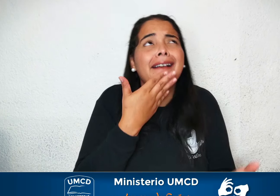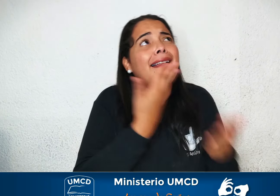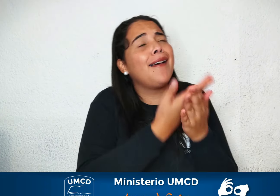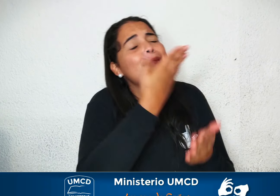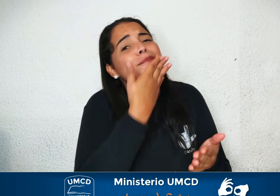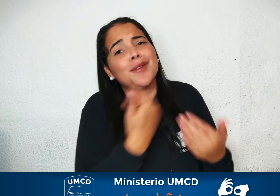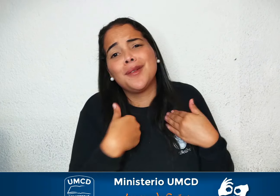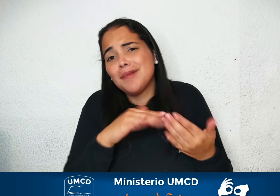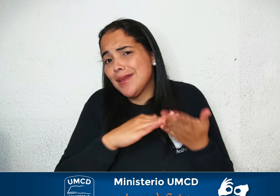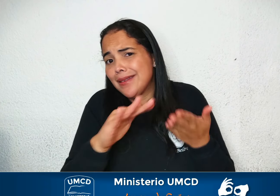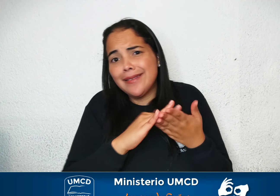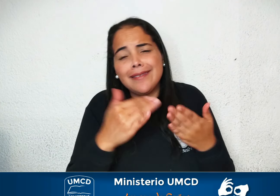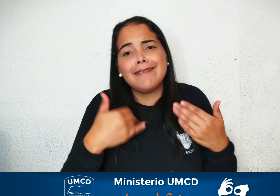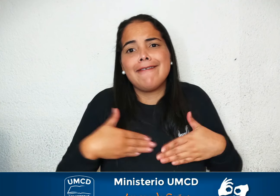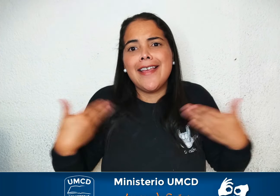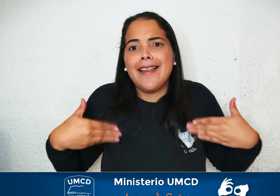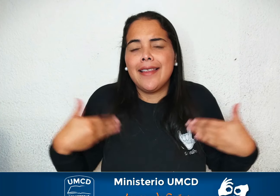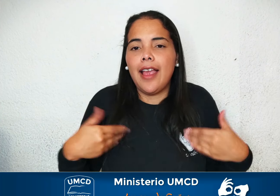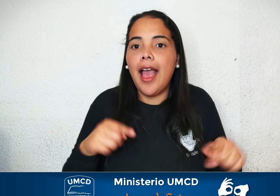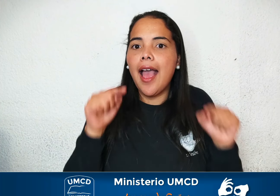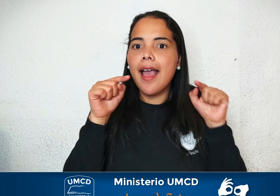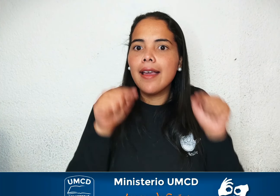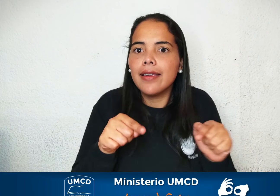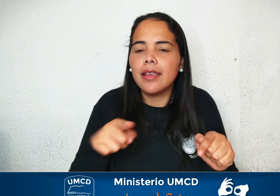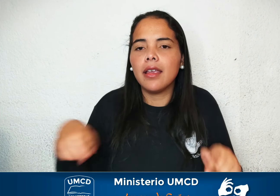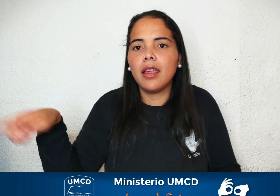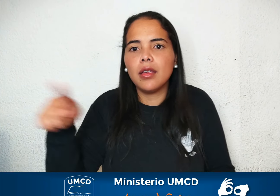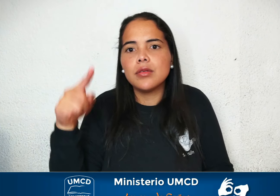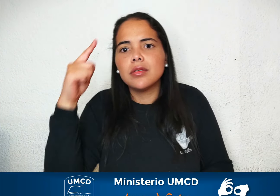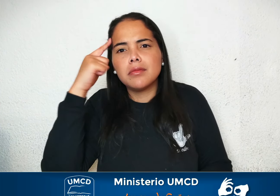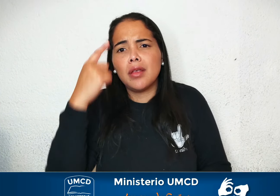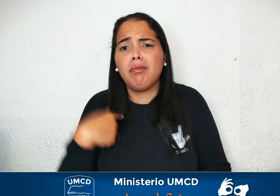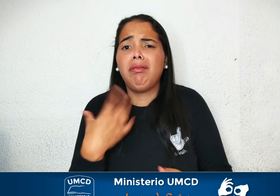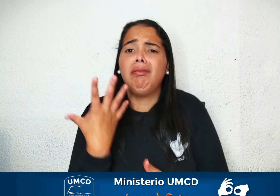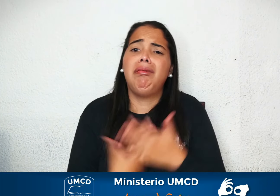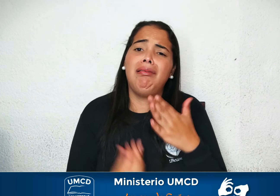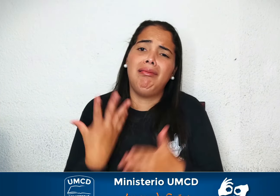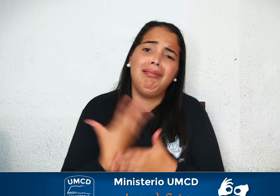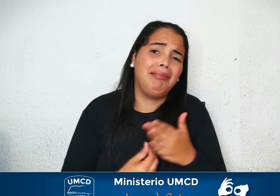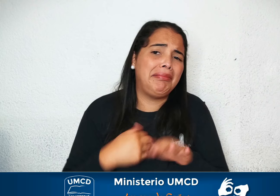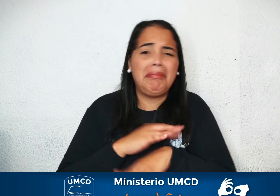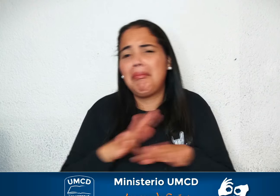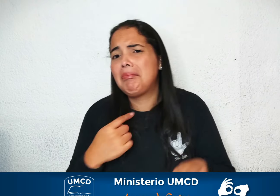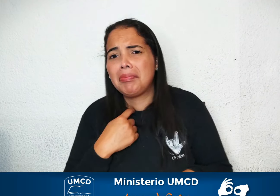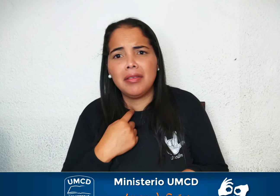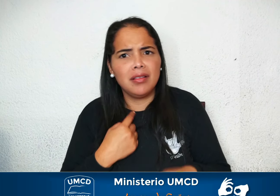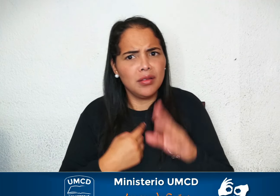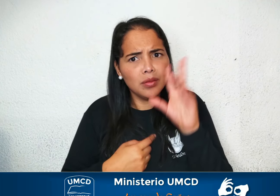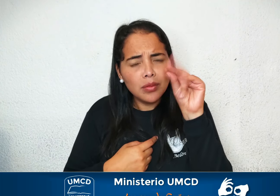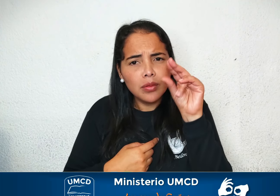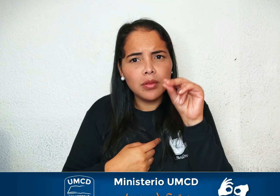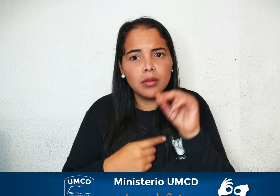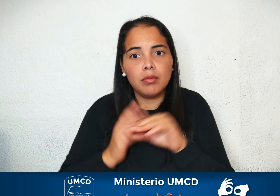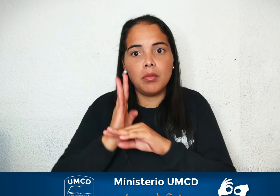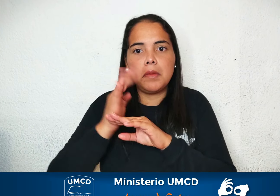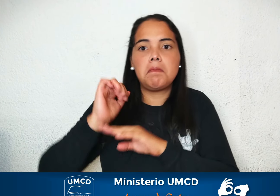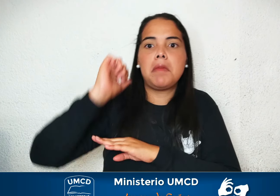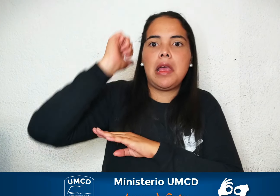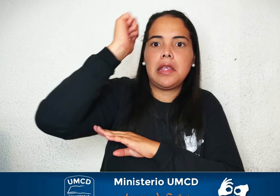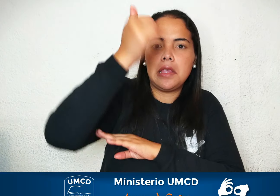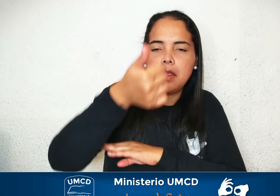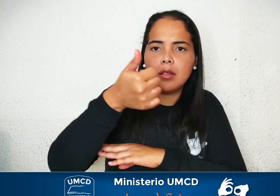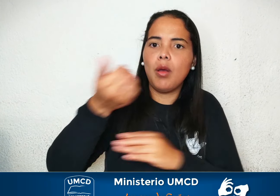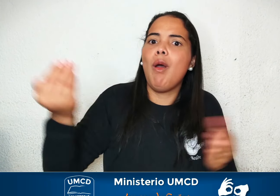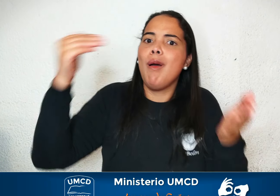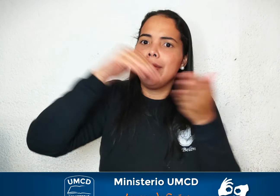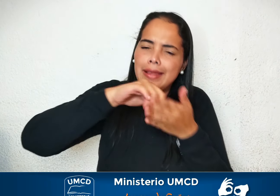su misericordia. Ahí encontraron la paz y el gozo que tanto necesitaban. Al día